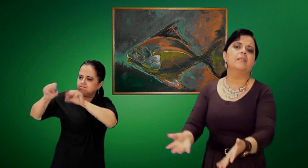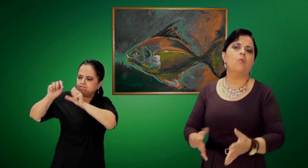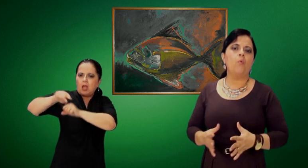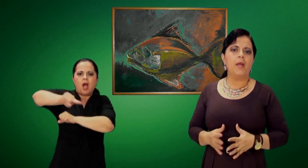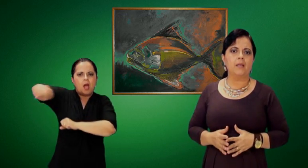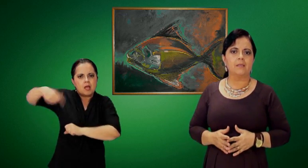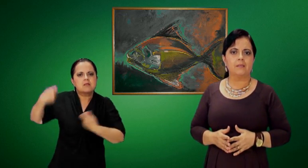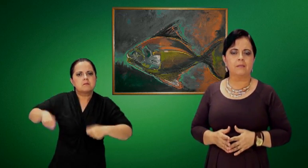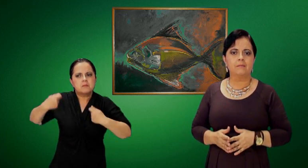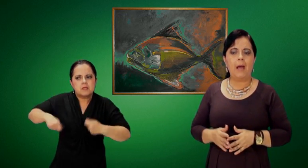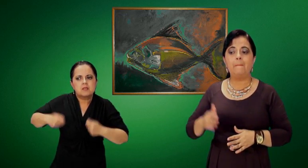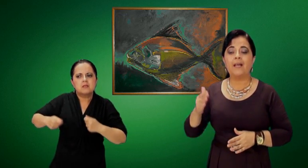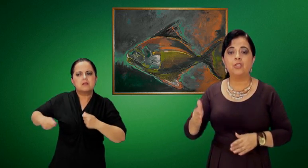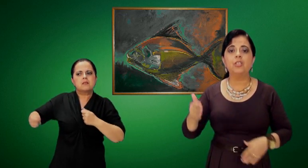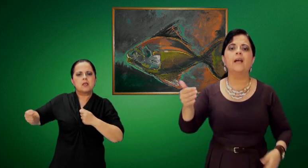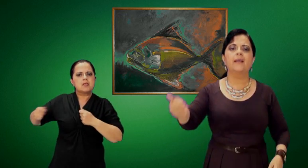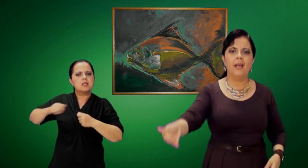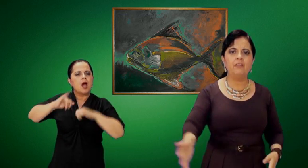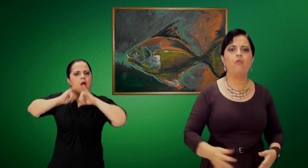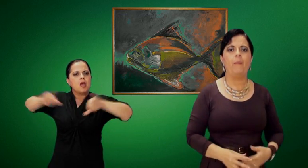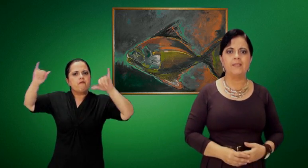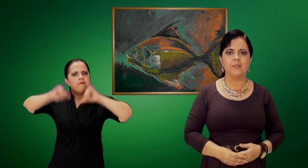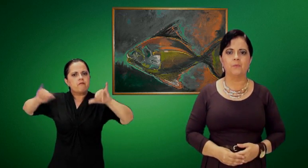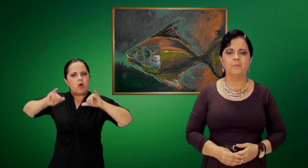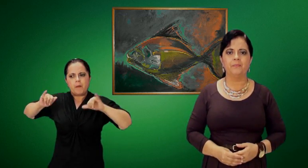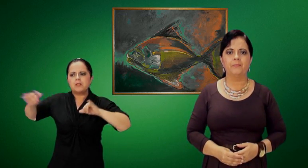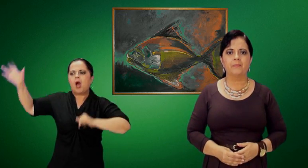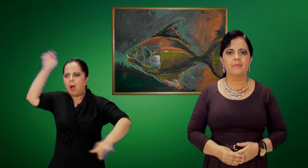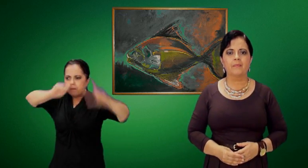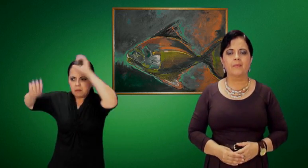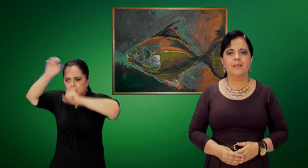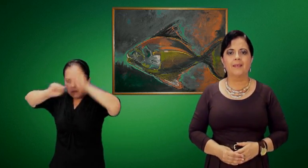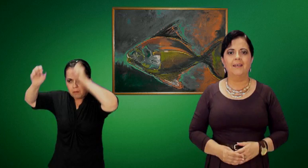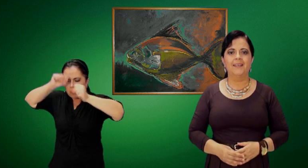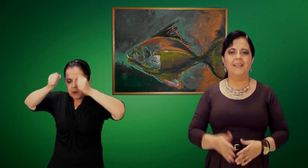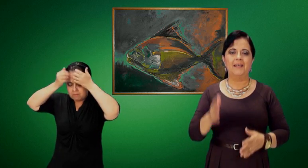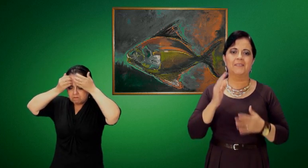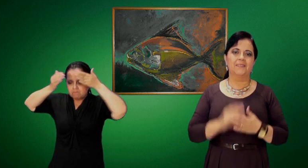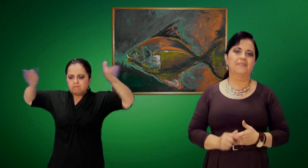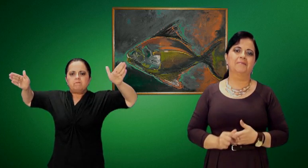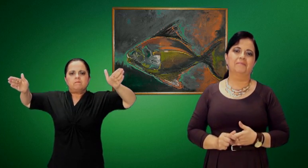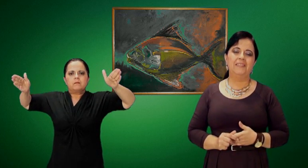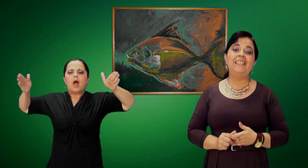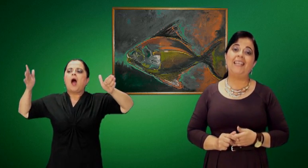o que fazer com elas, a partir daquela informação.